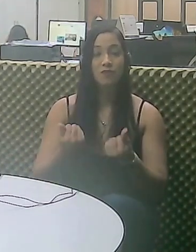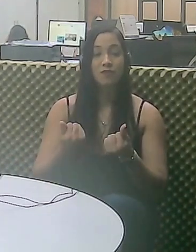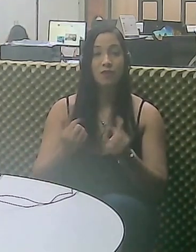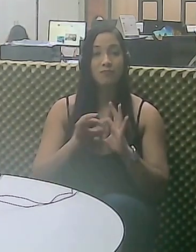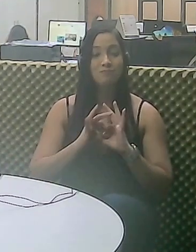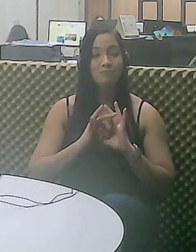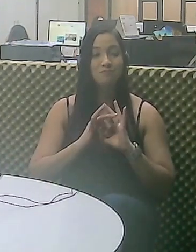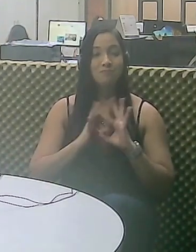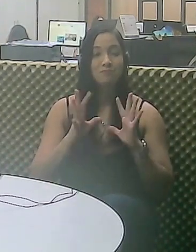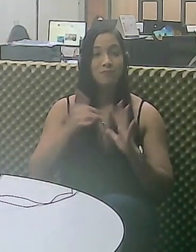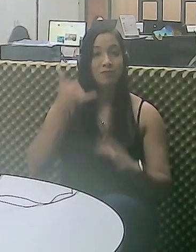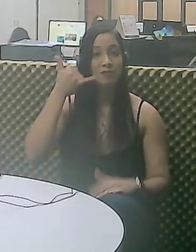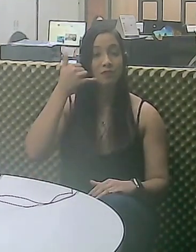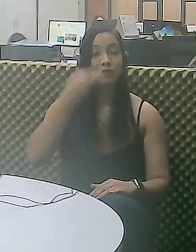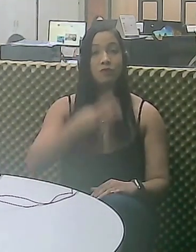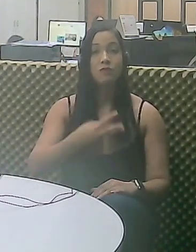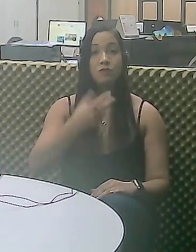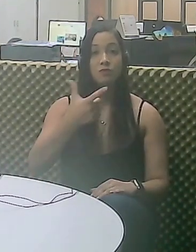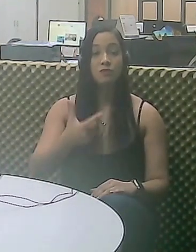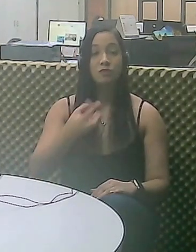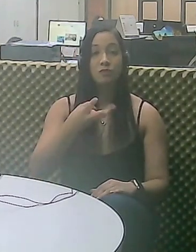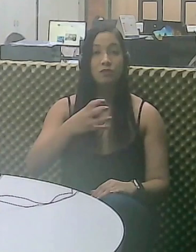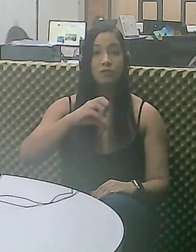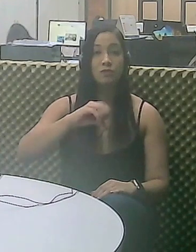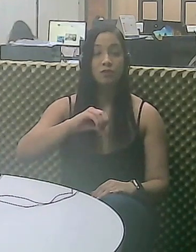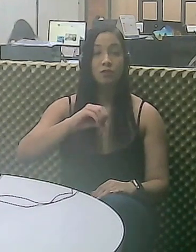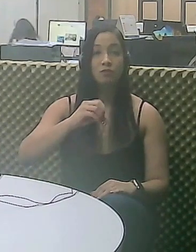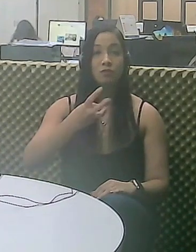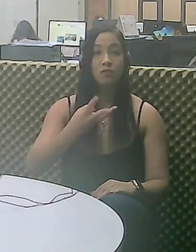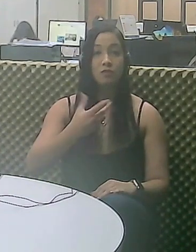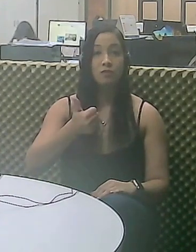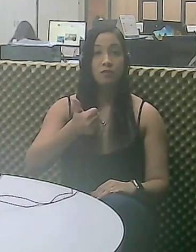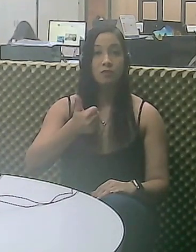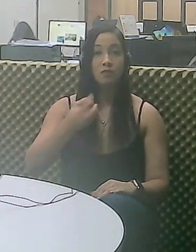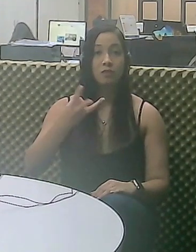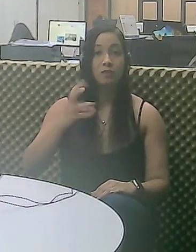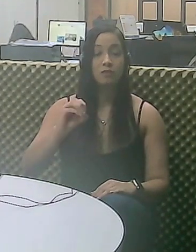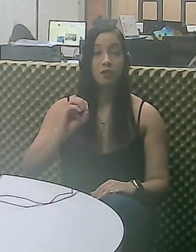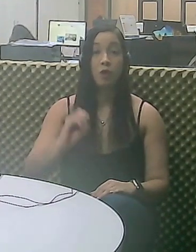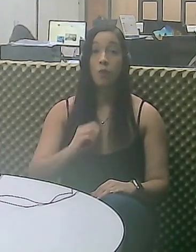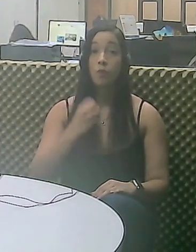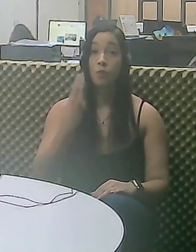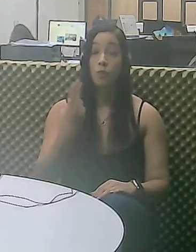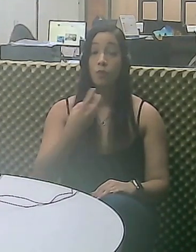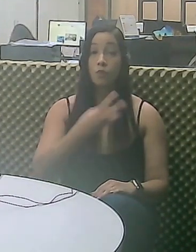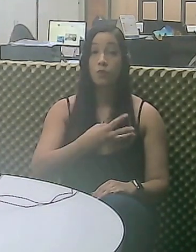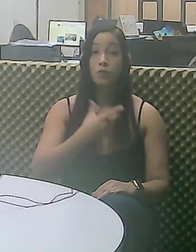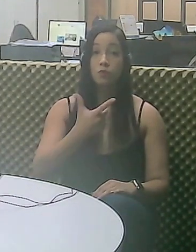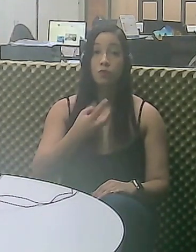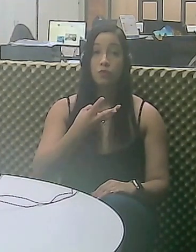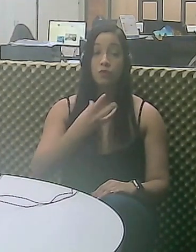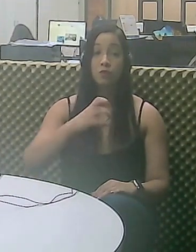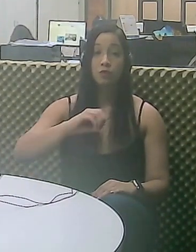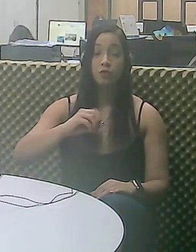está disponível pelos telefones 3239-3130 ou